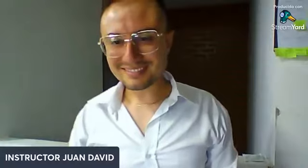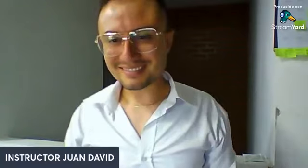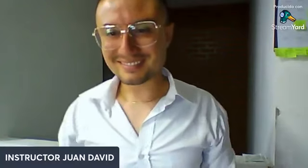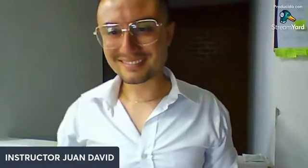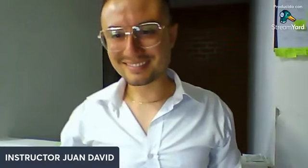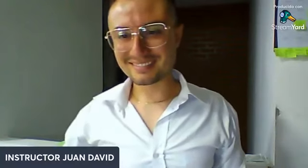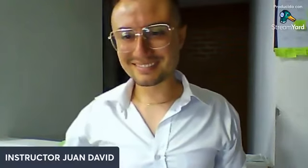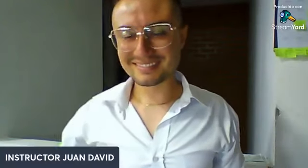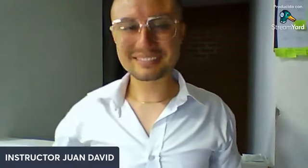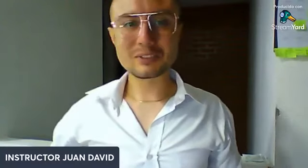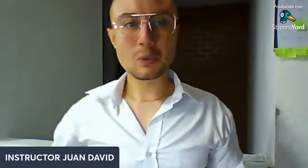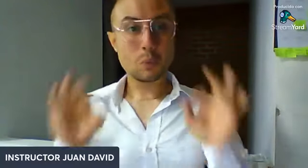organizarlo.